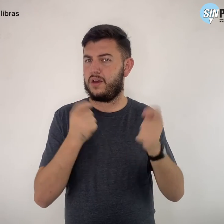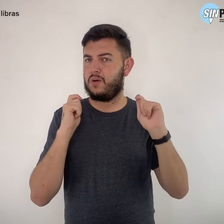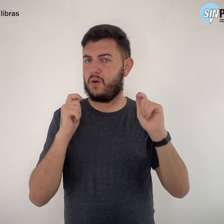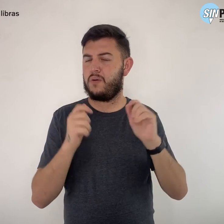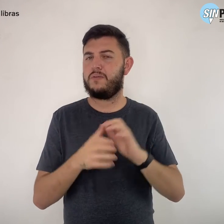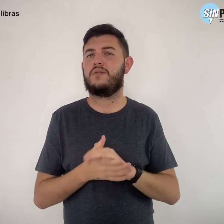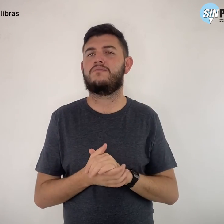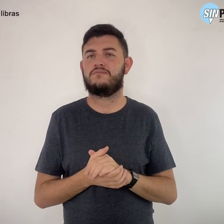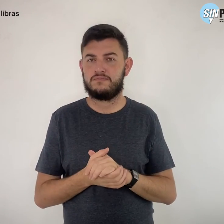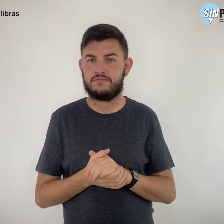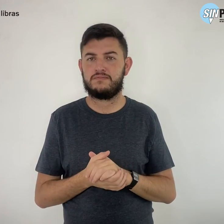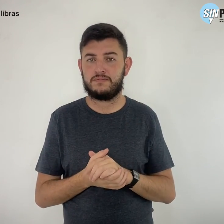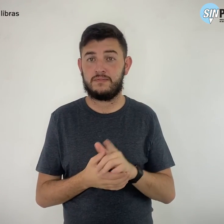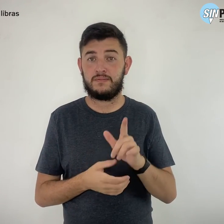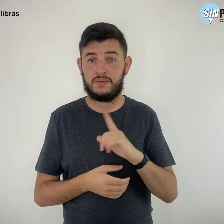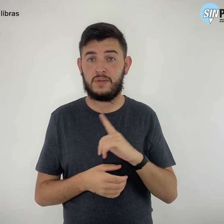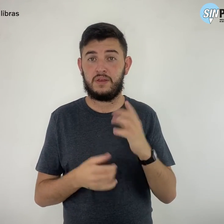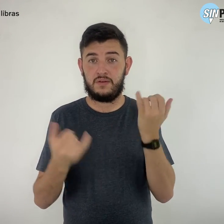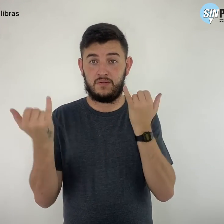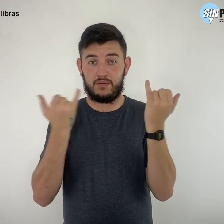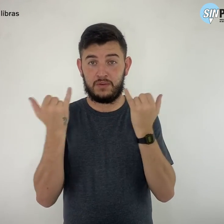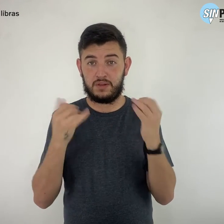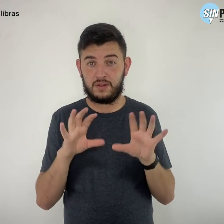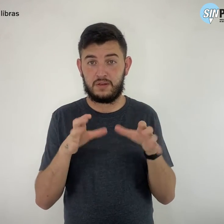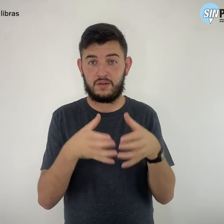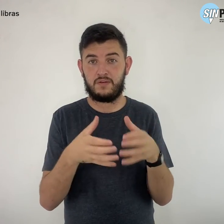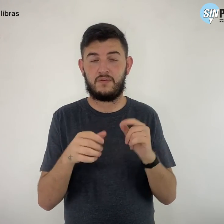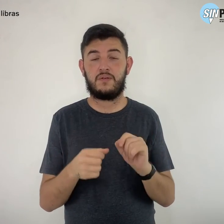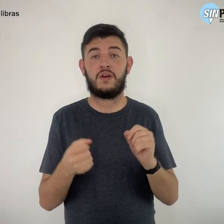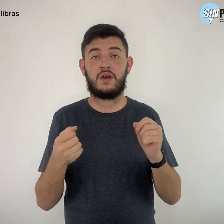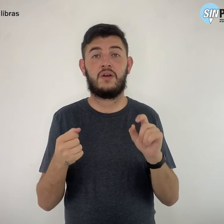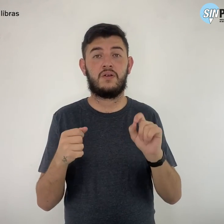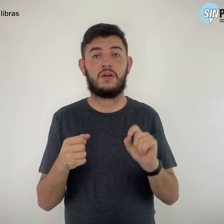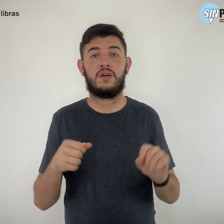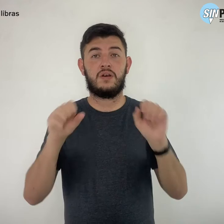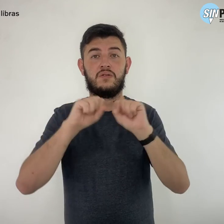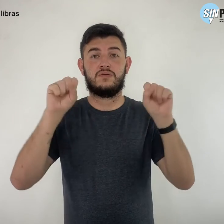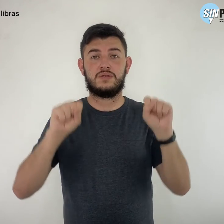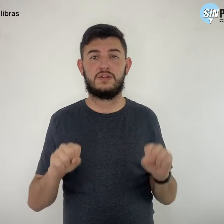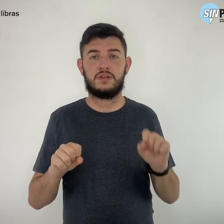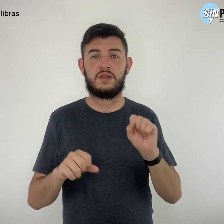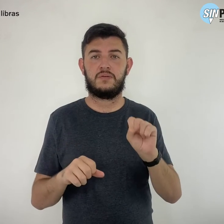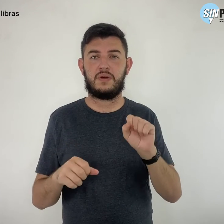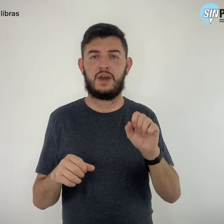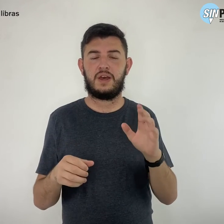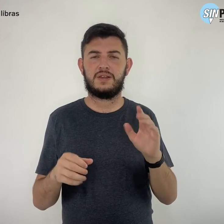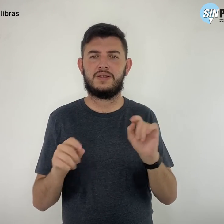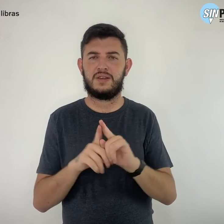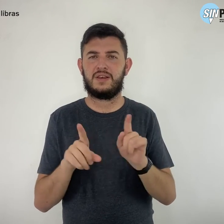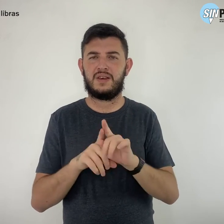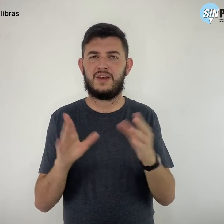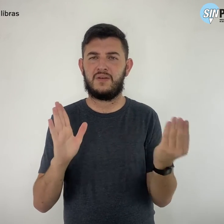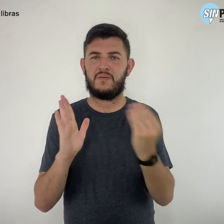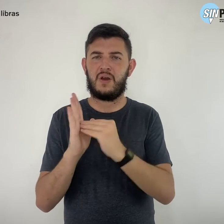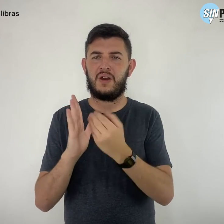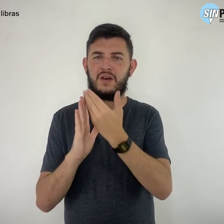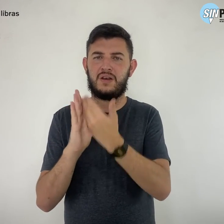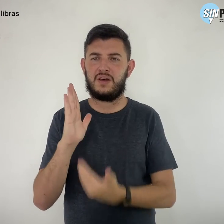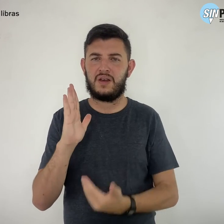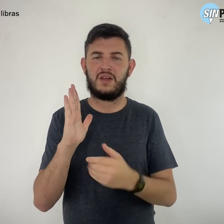com informações da Confederação, a inclusão do Sistema S no Fundeb é